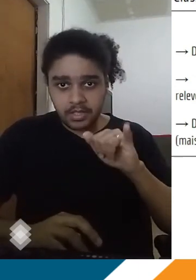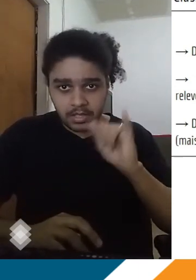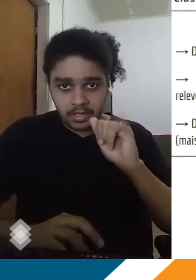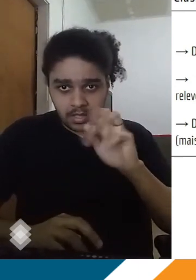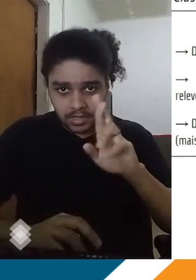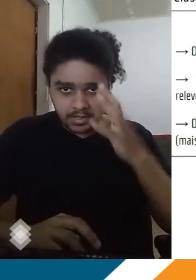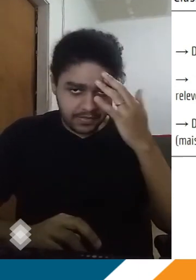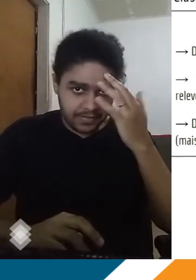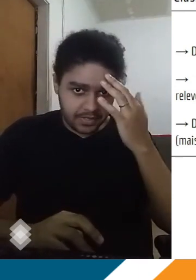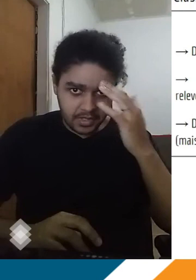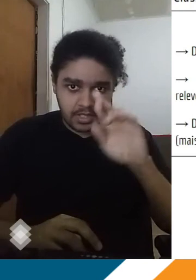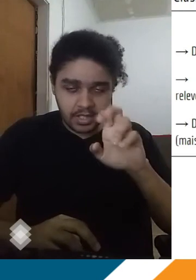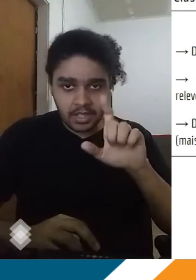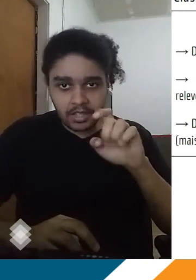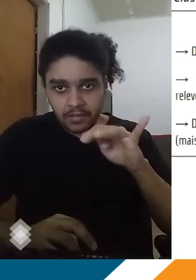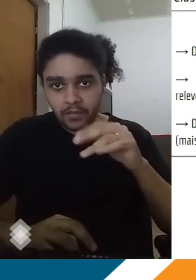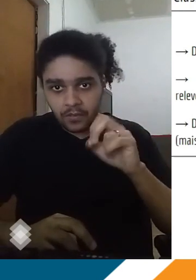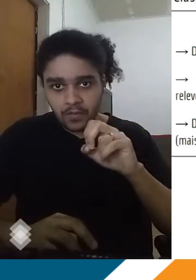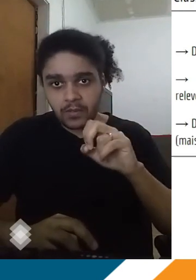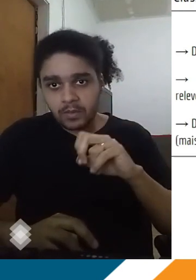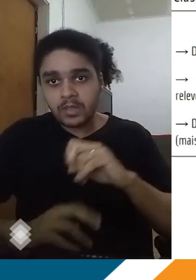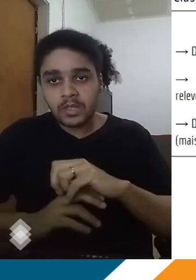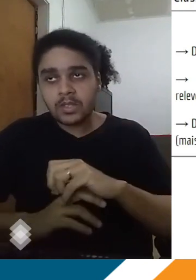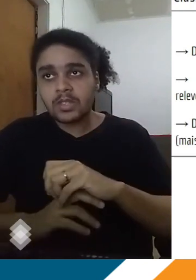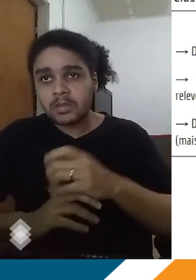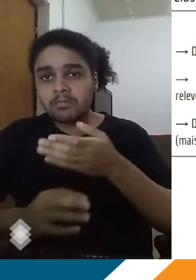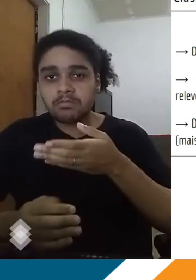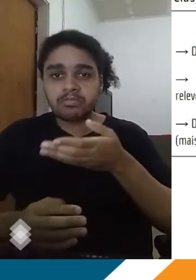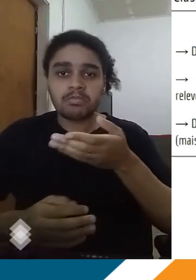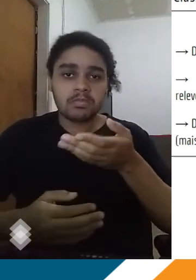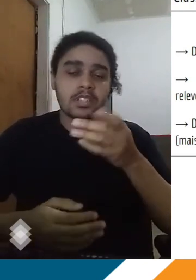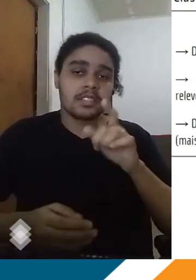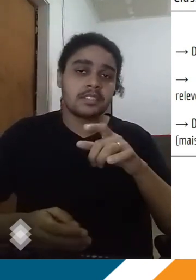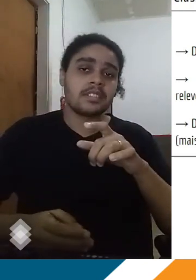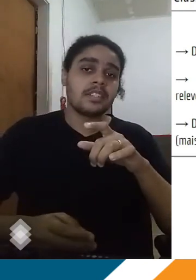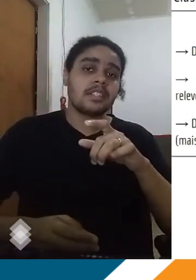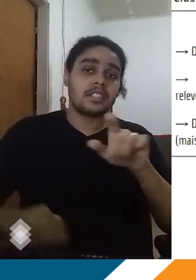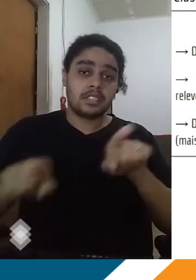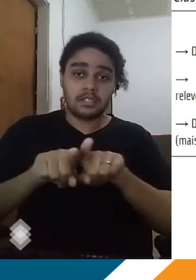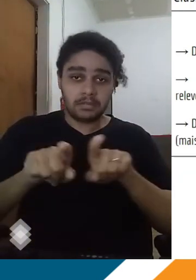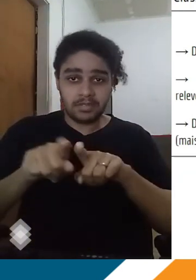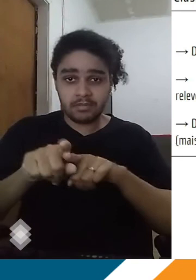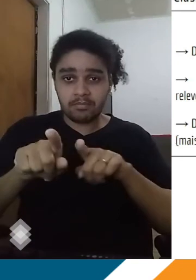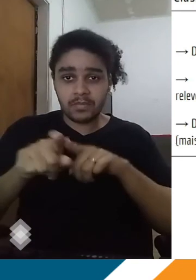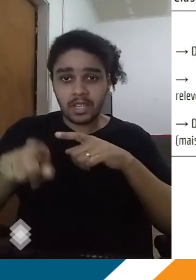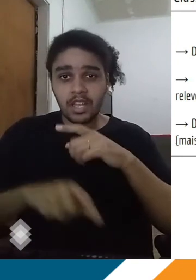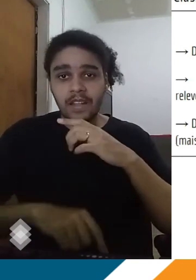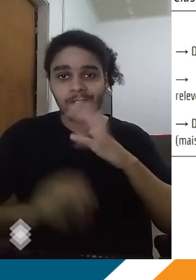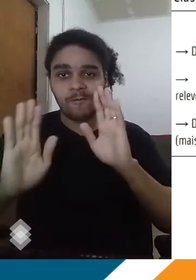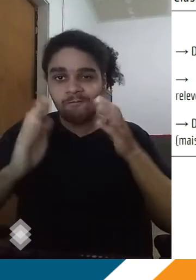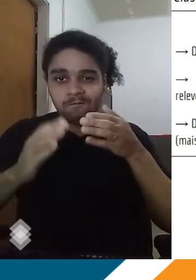O Jurandir entendia o relevo como produto resultante do embate entre os agentes exógenos e endógenos, e ele dava uma ênfase